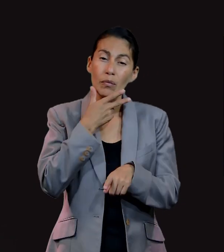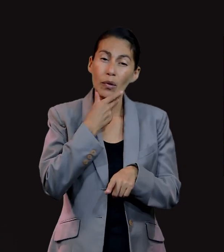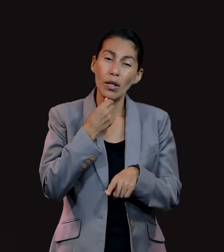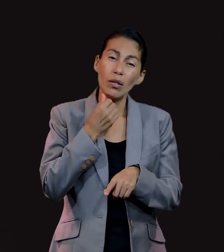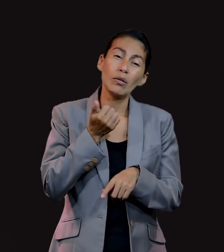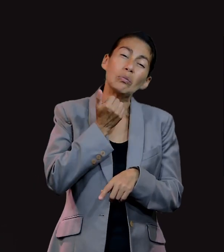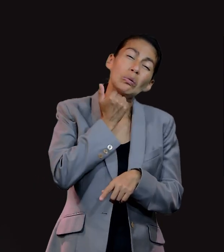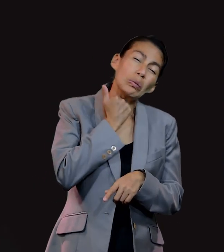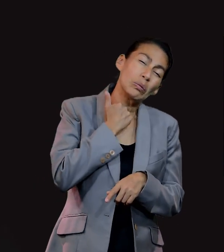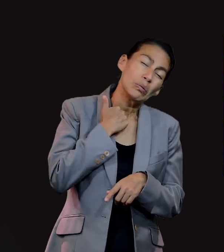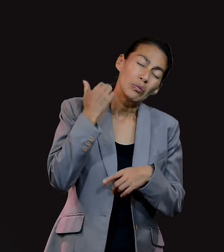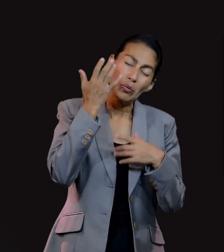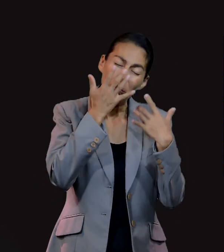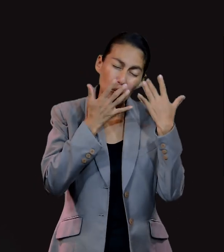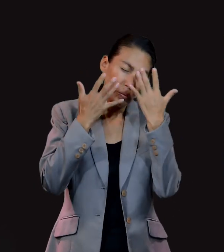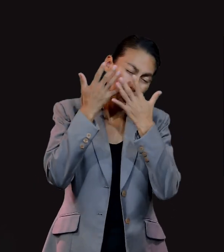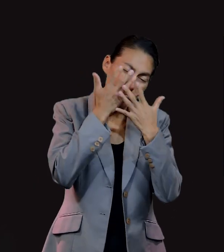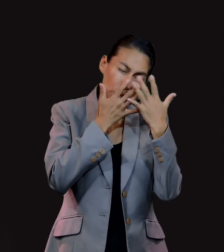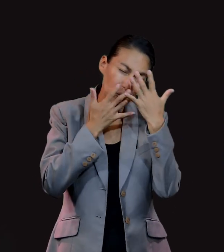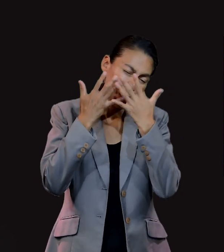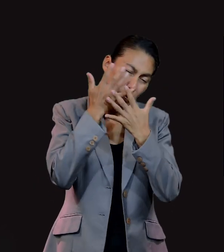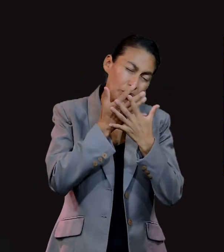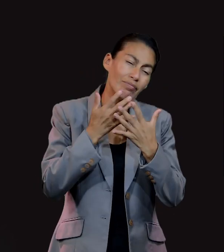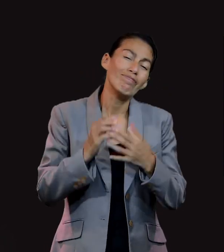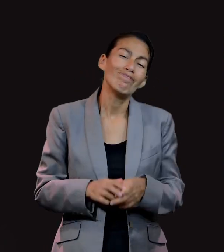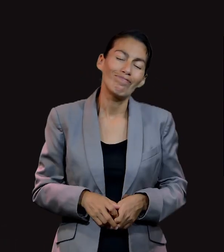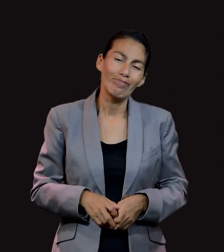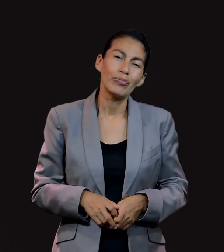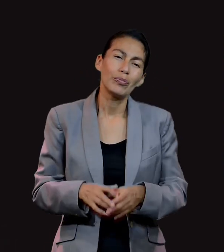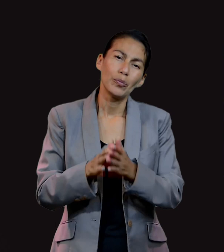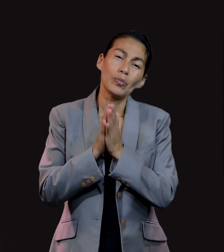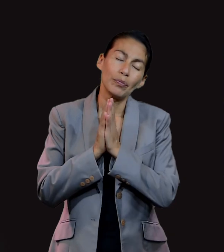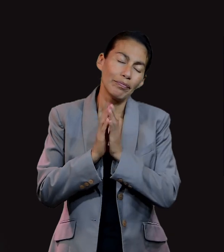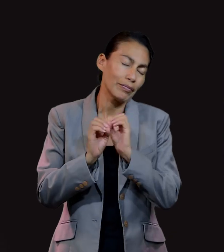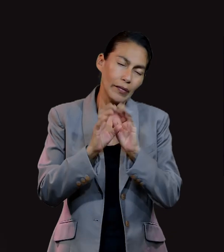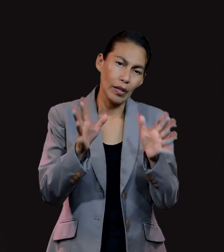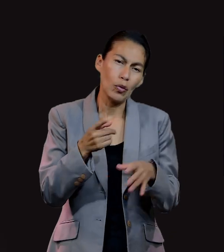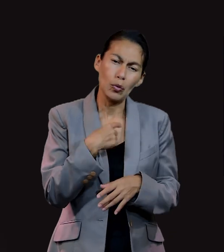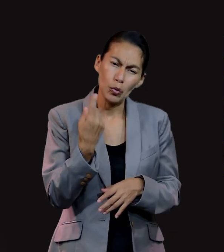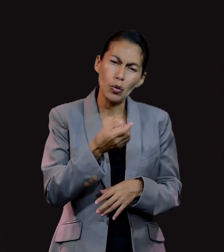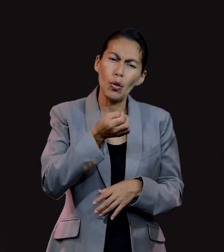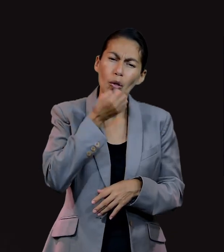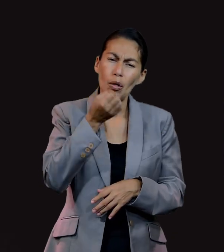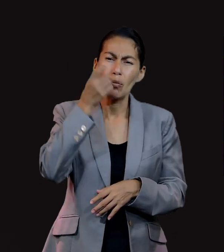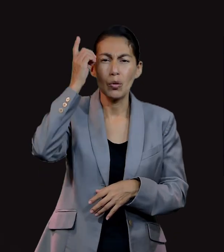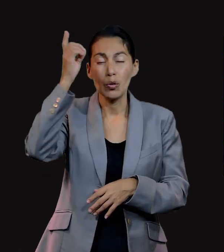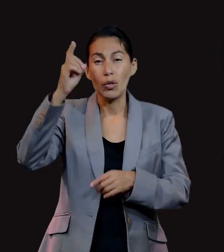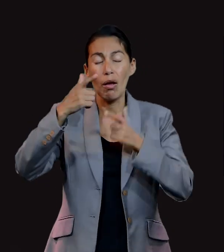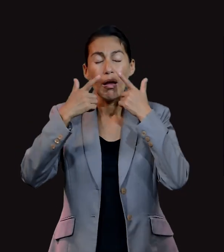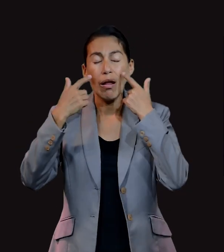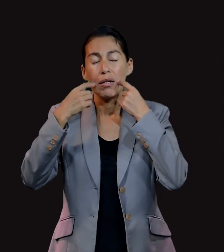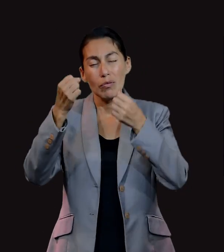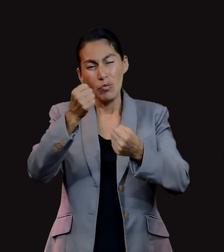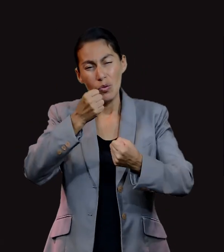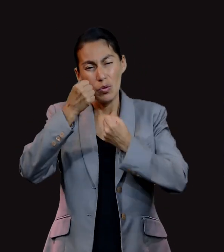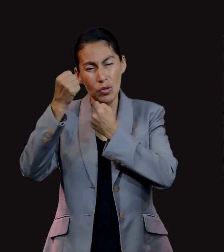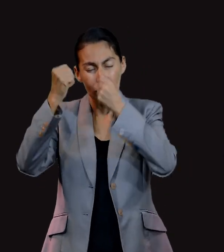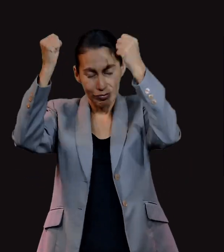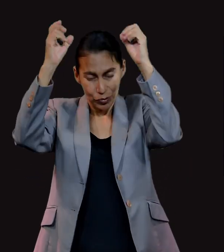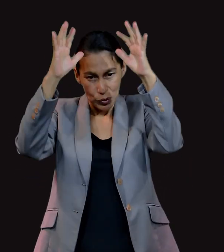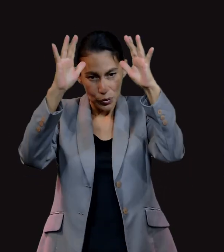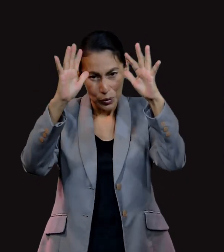de alcoholismo Catalina Nos unimos a ti en oración Para que Dios manifieste su gracia y su poder